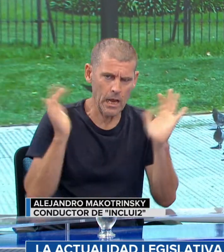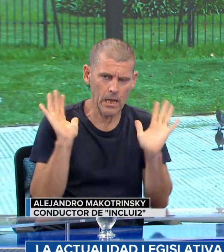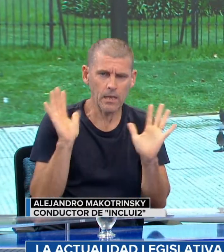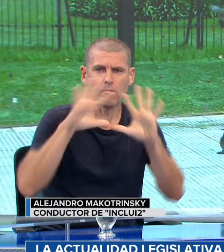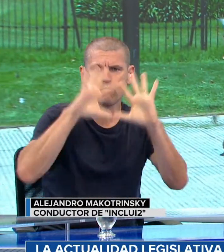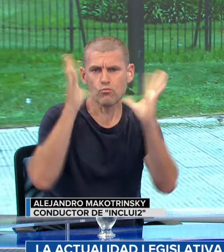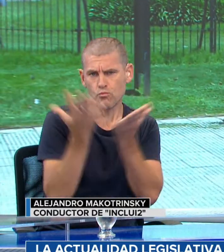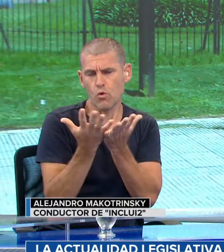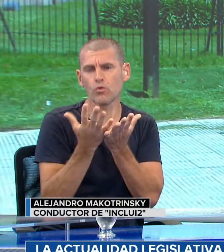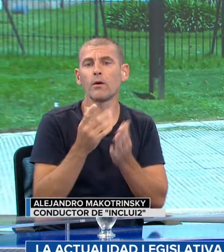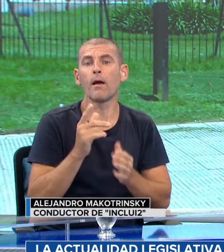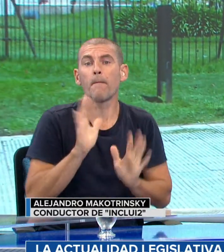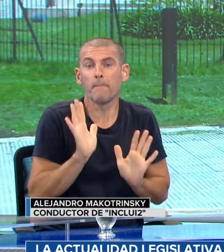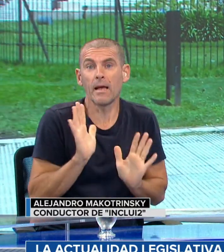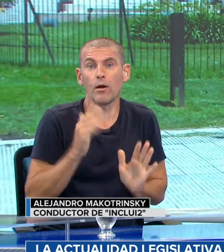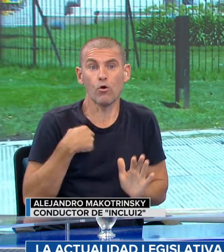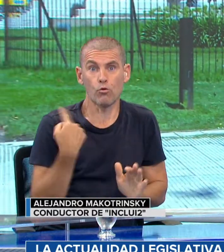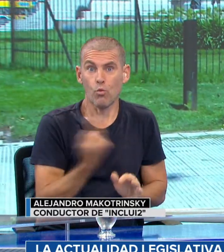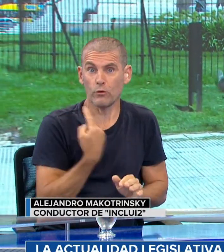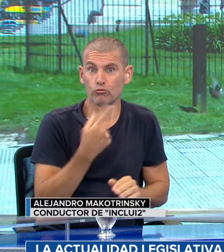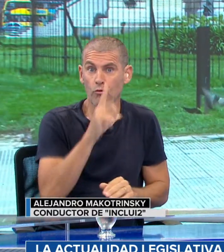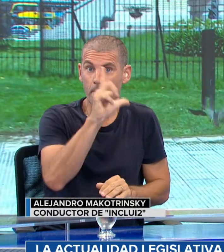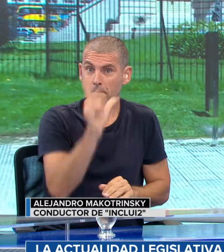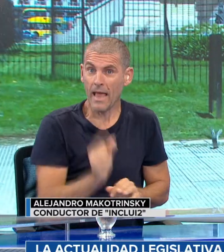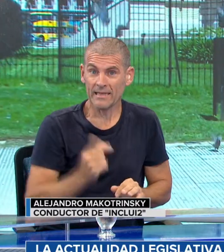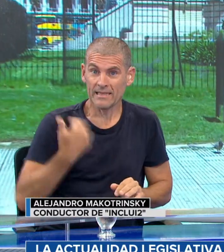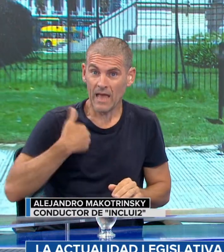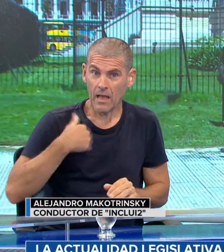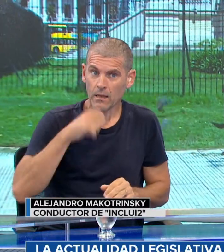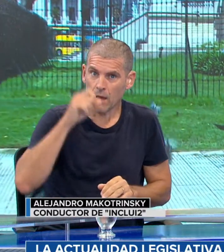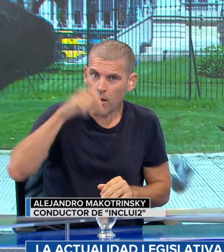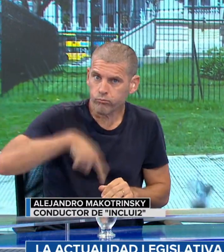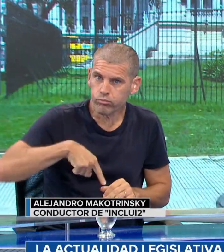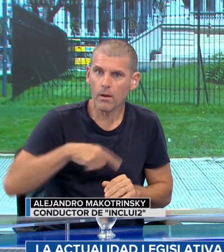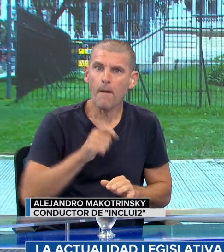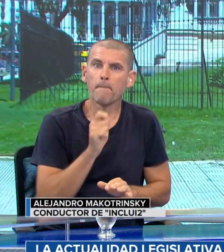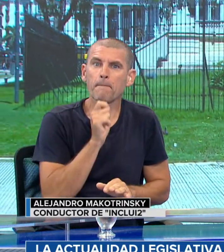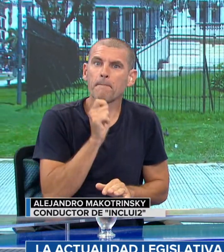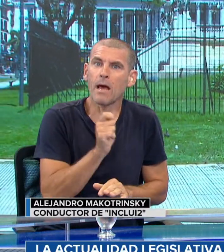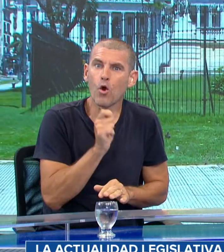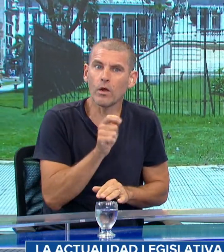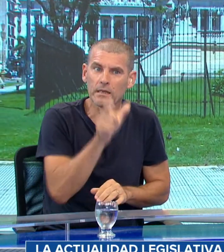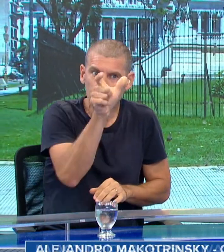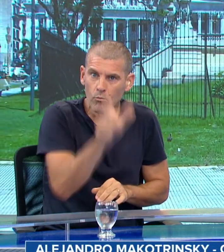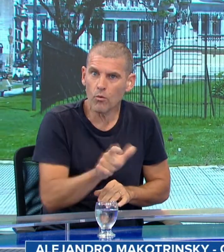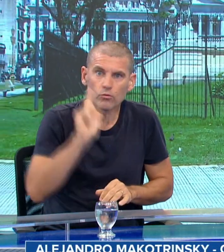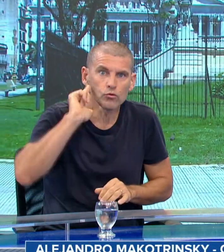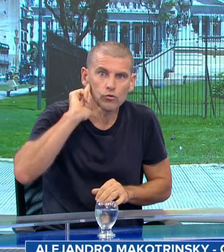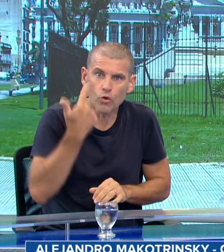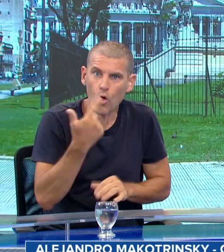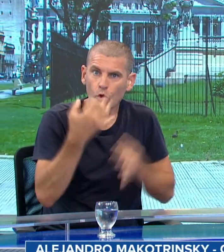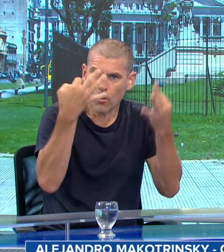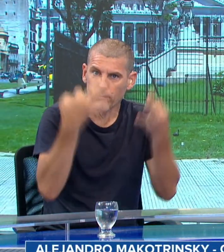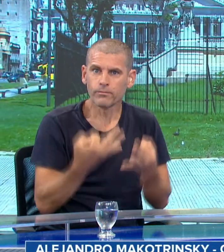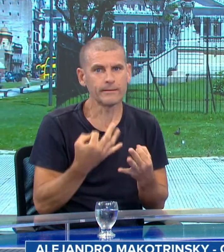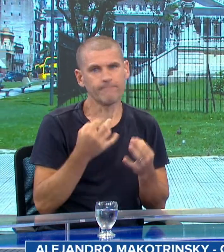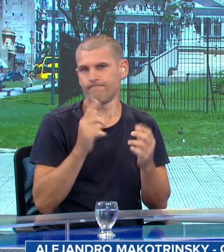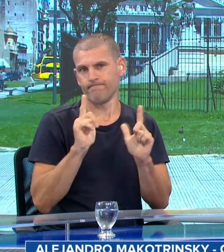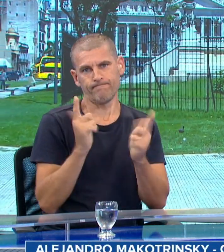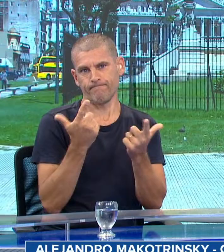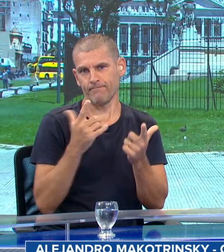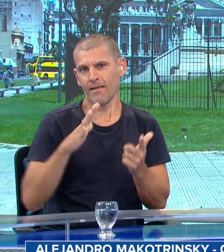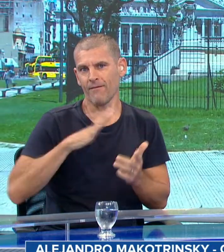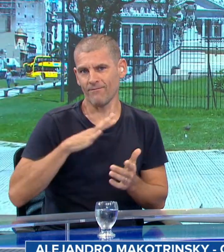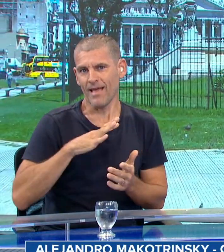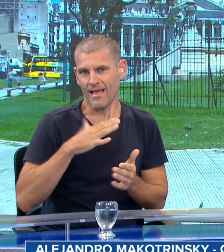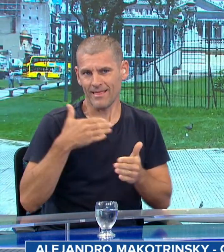algunos periodistas sordos a nivel mundial, pero en nuestro caso, en la Argentina, lo que es el periodismo sordo